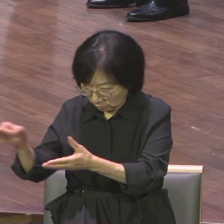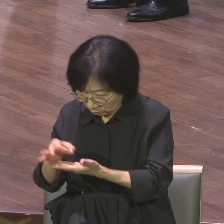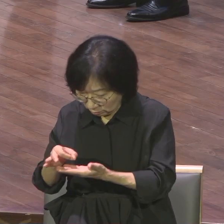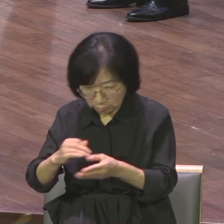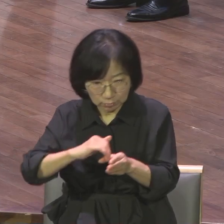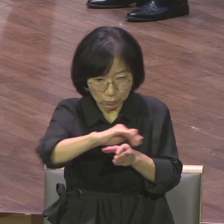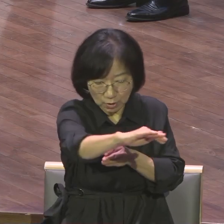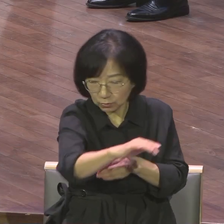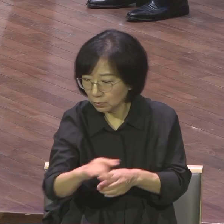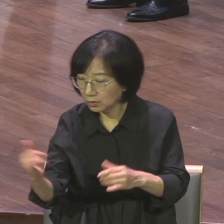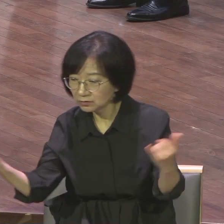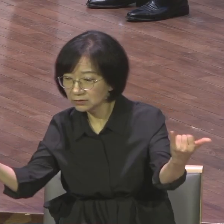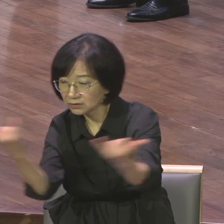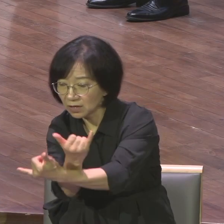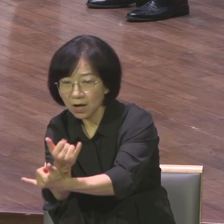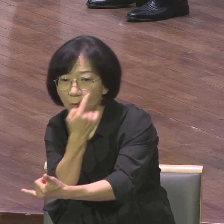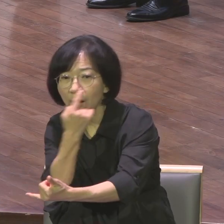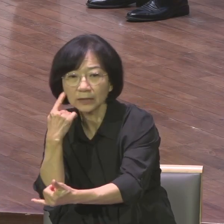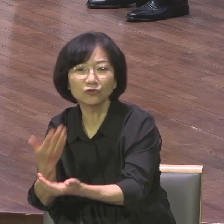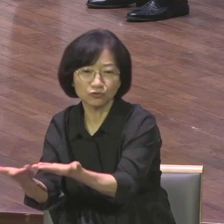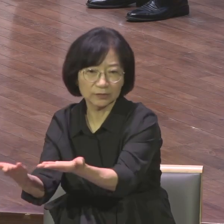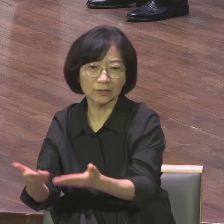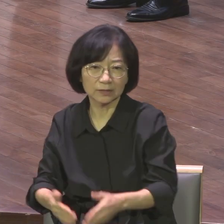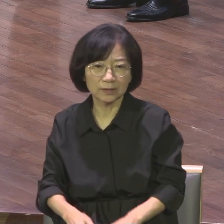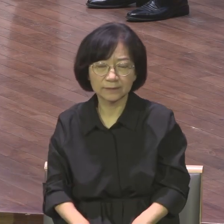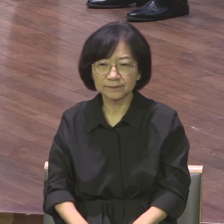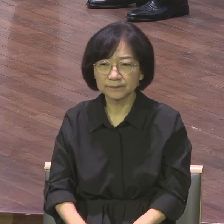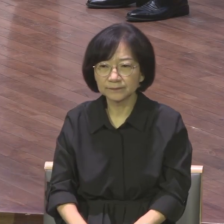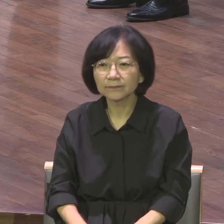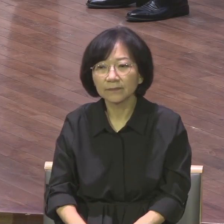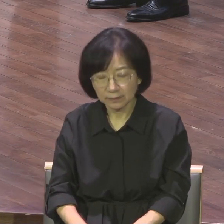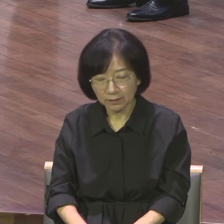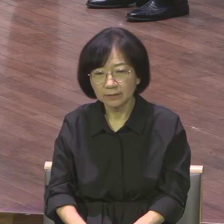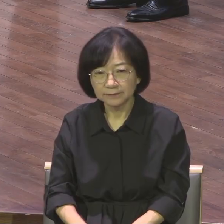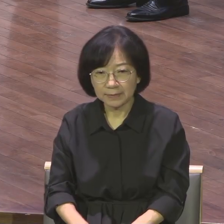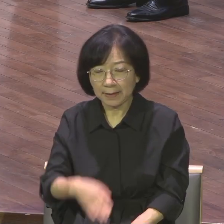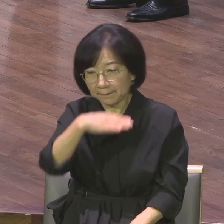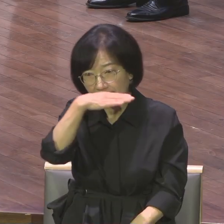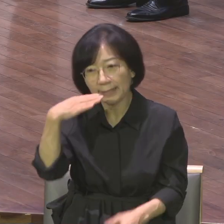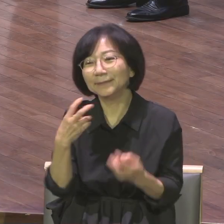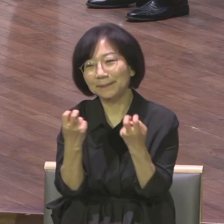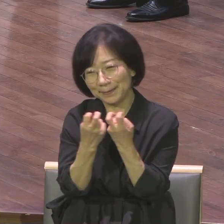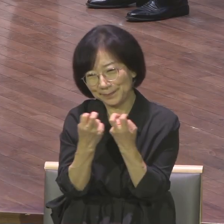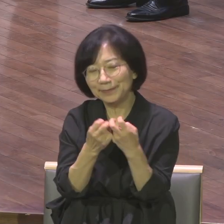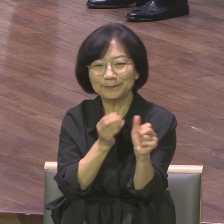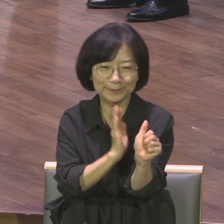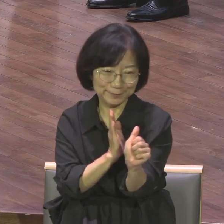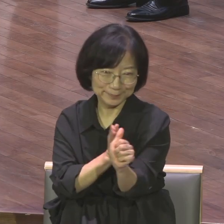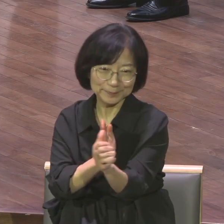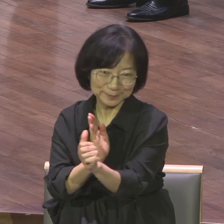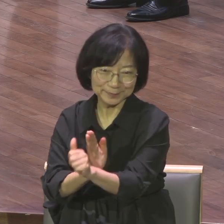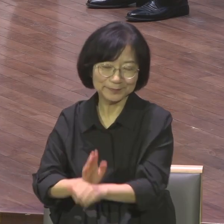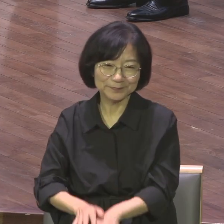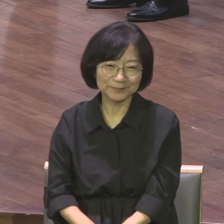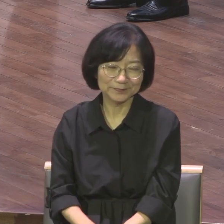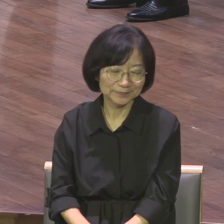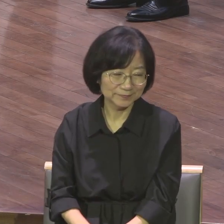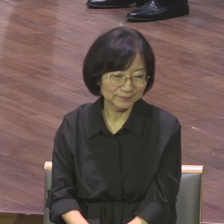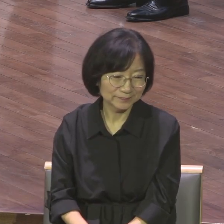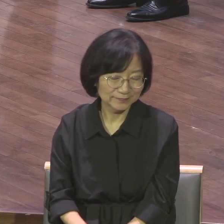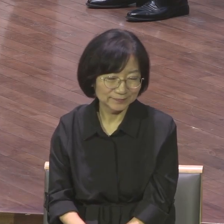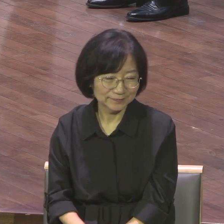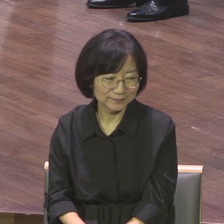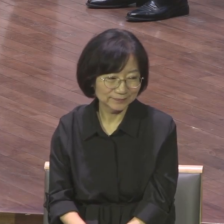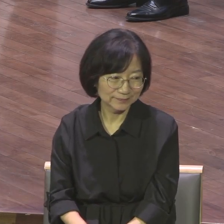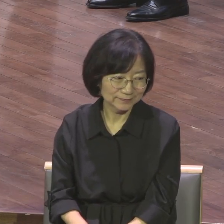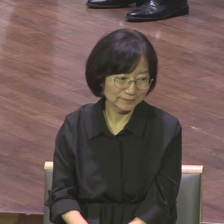그렇게 여러분의 교회를 신뢰하고 믿어야 됩니다. 우리 교회는 그렇게 지금까지 그런 적이 없습니다. 선교를 위해